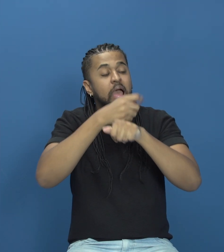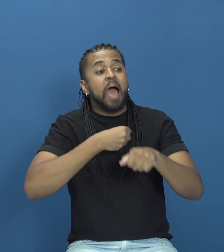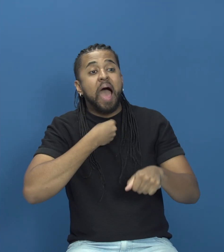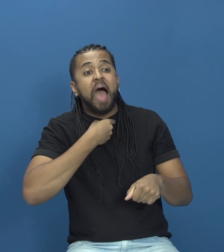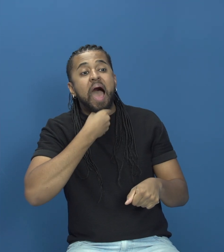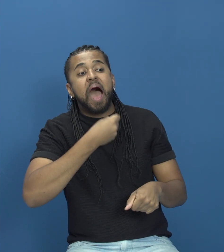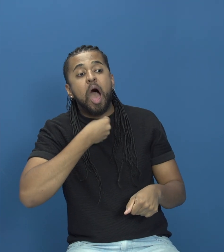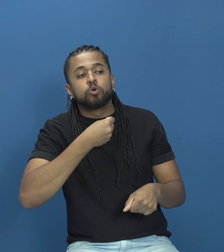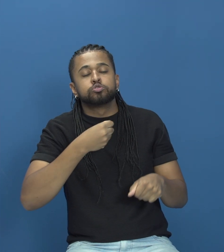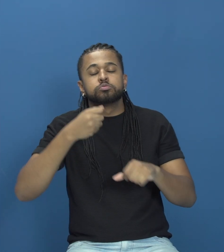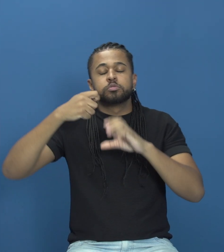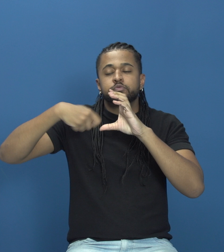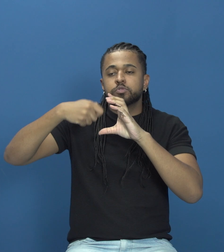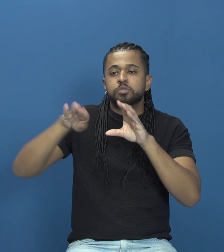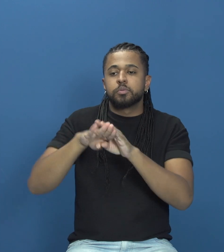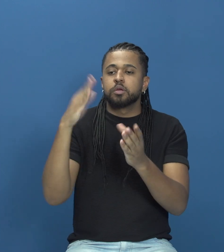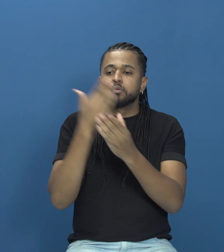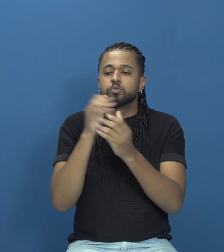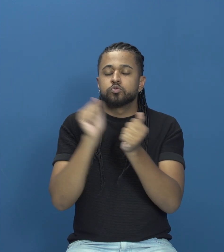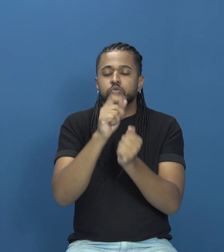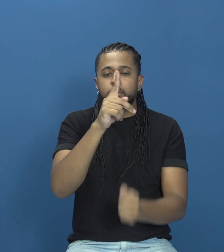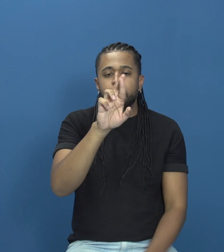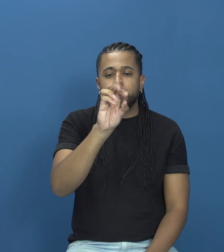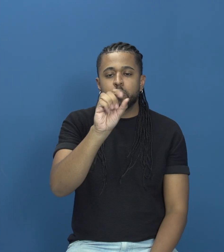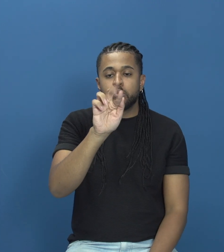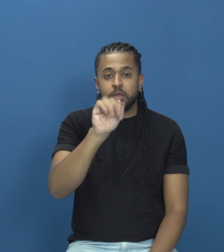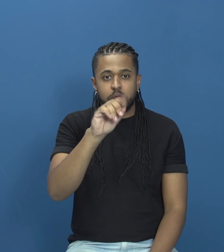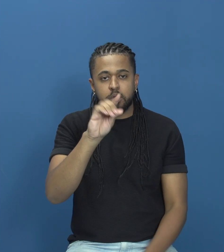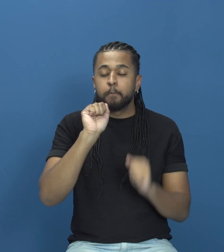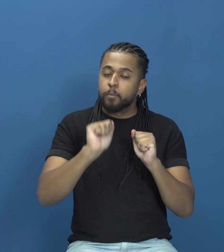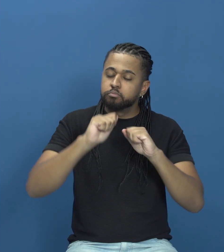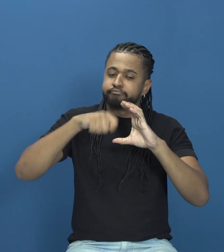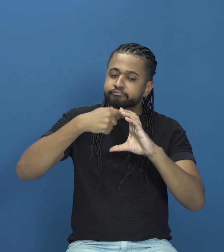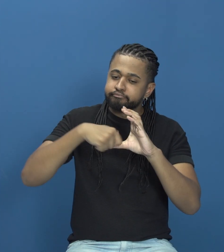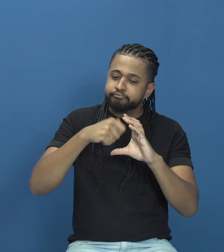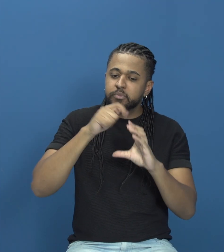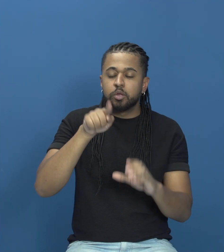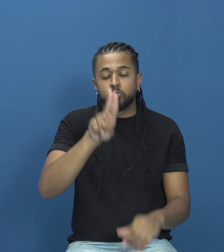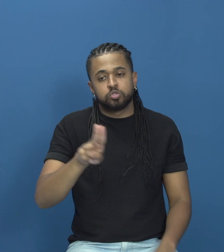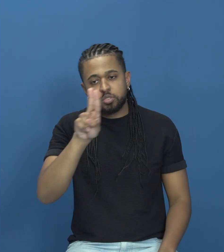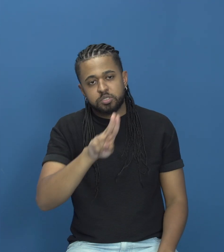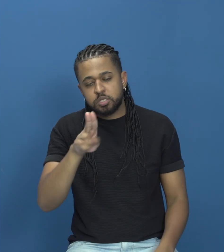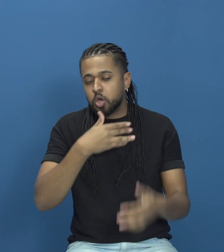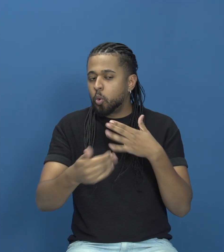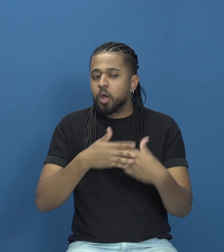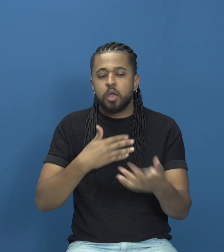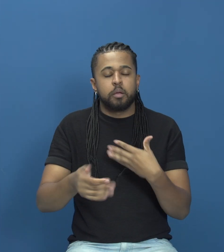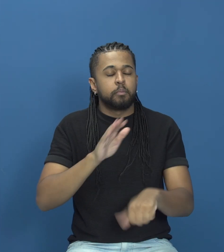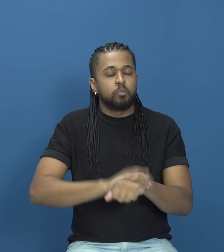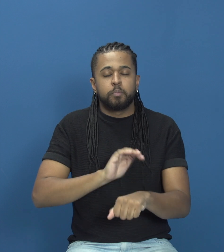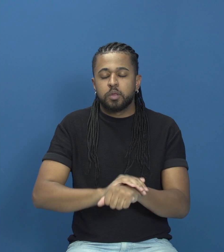arquivado junto à Pró-Reitoria de Graduação, podendo as gravações serem utilizadas a qualquer